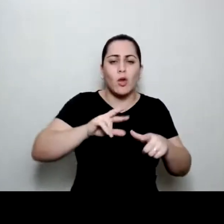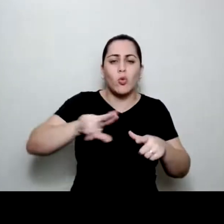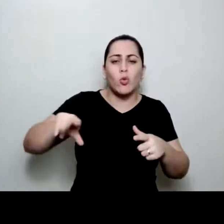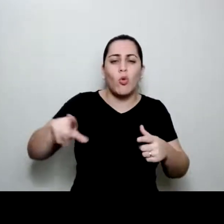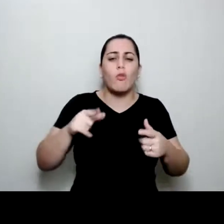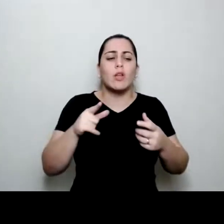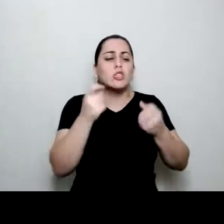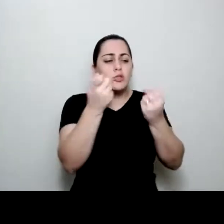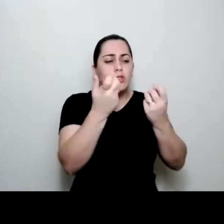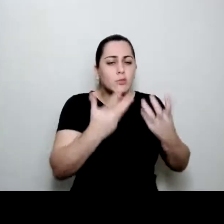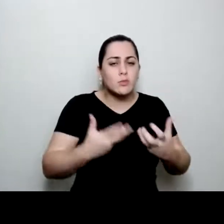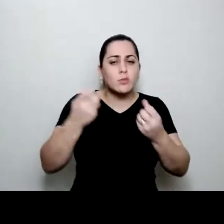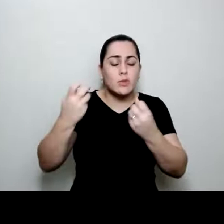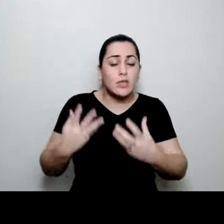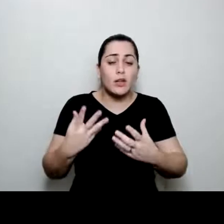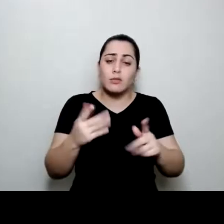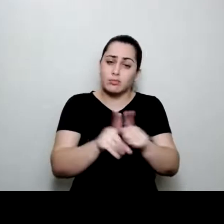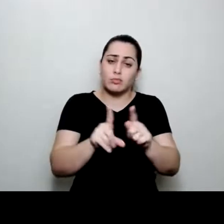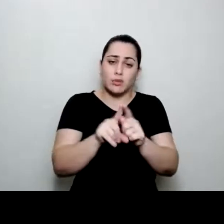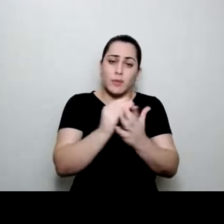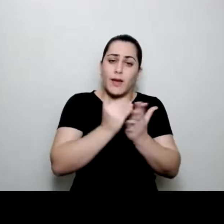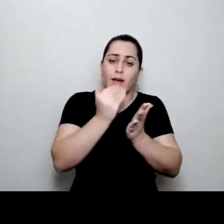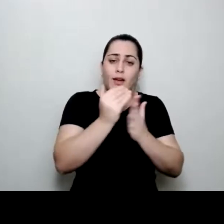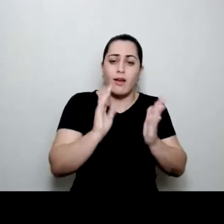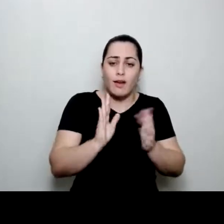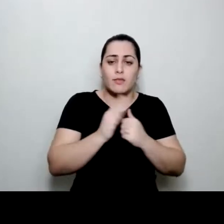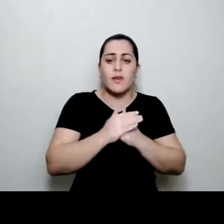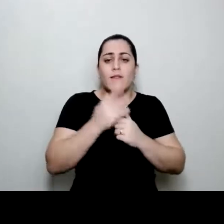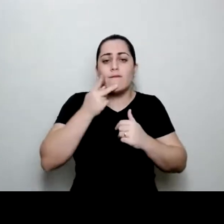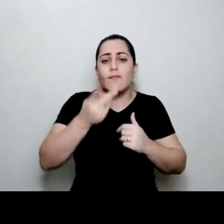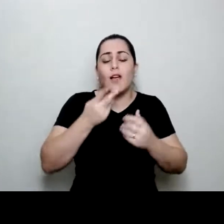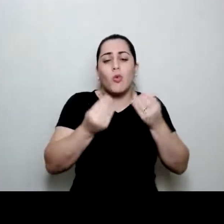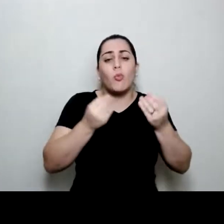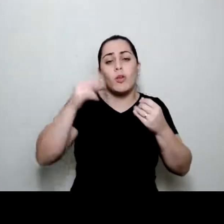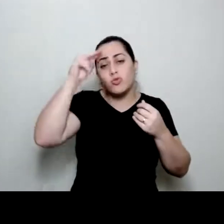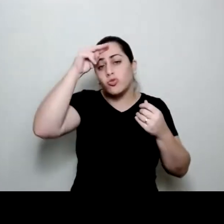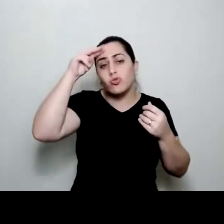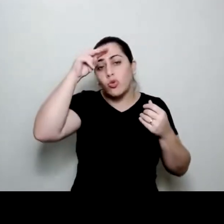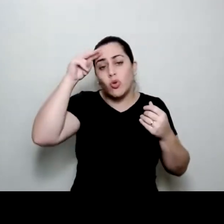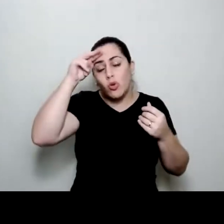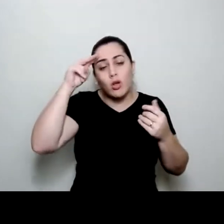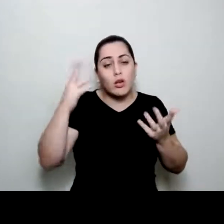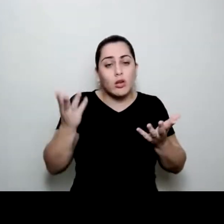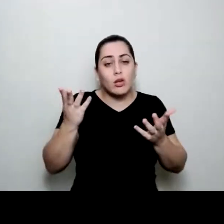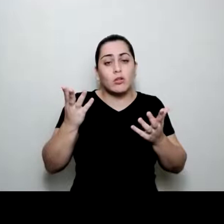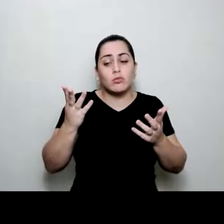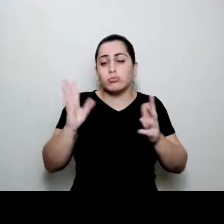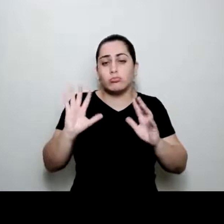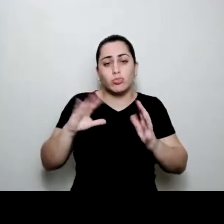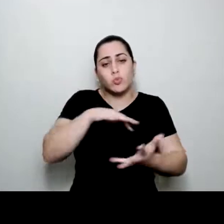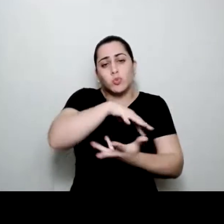do mundo, e, para mais além, para descobrir, para falar da história da